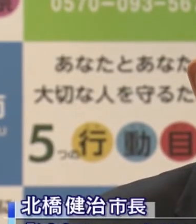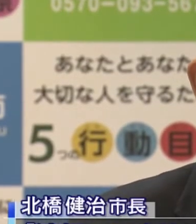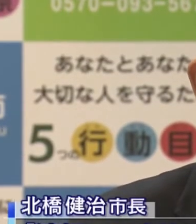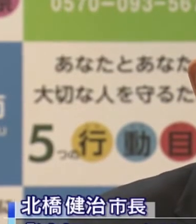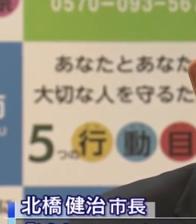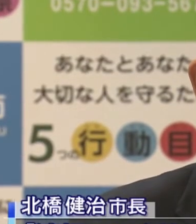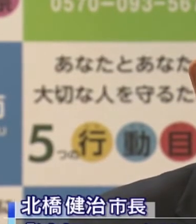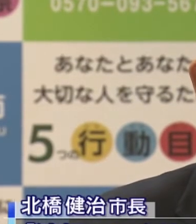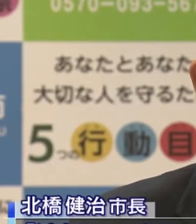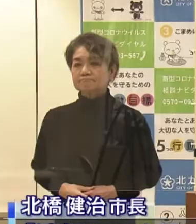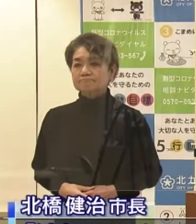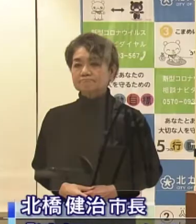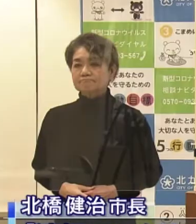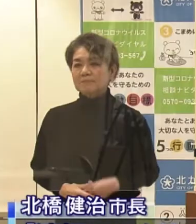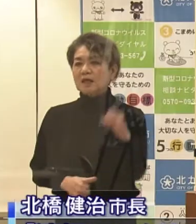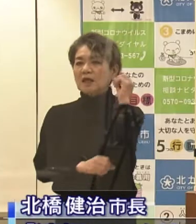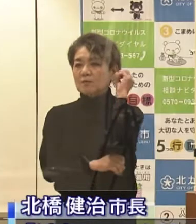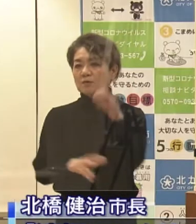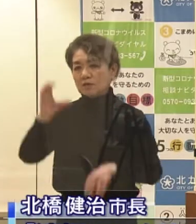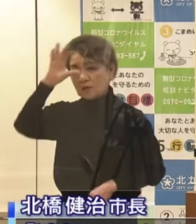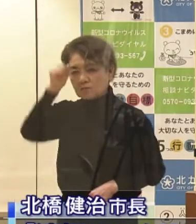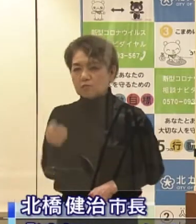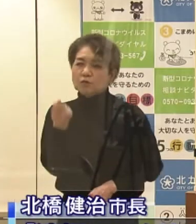状況を把握し対策を講じたいと語りました